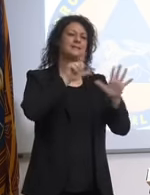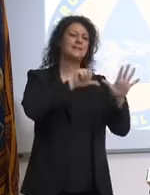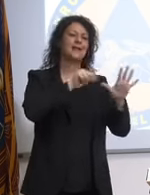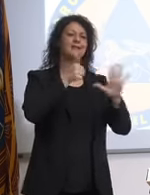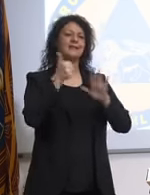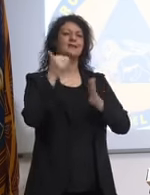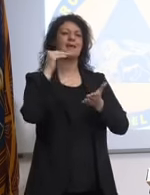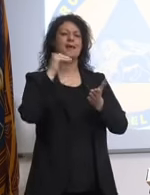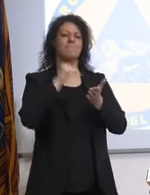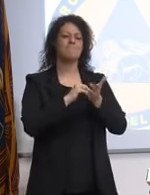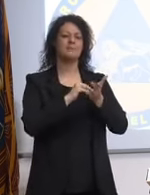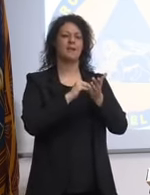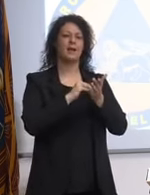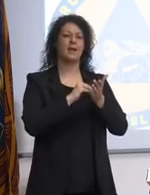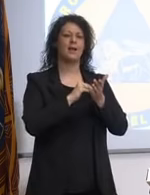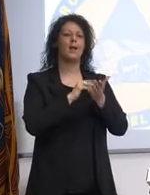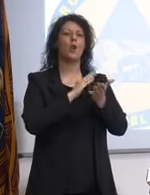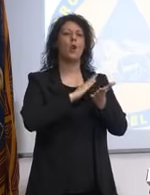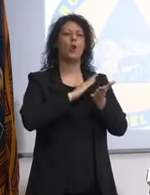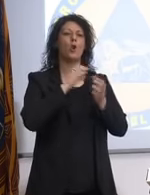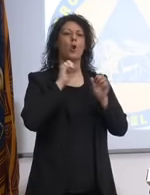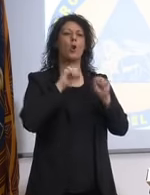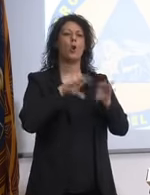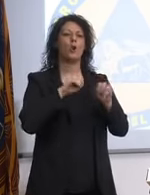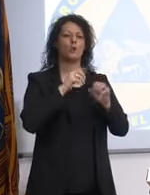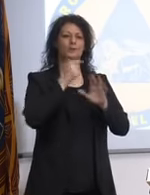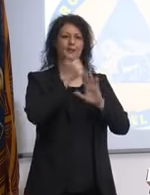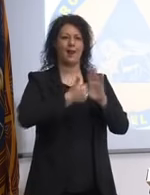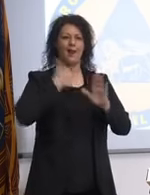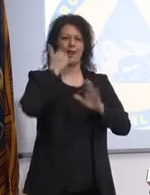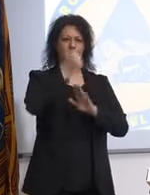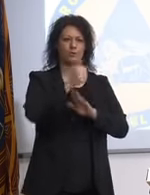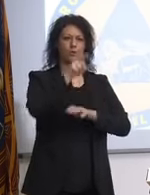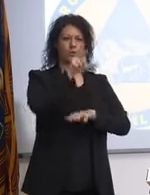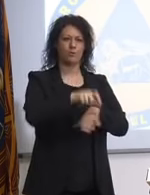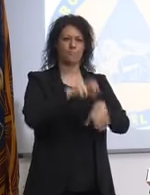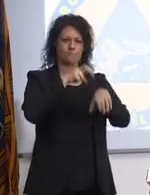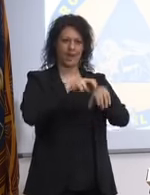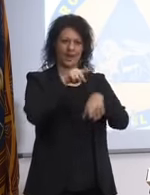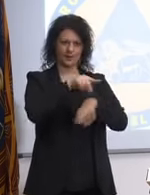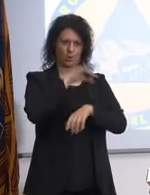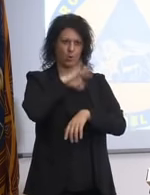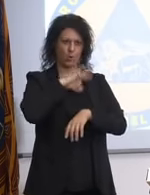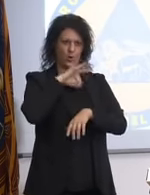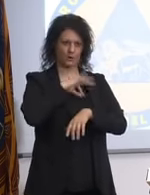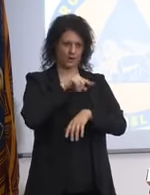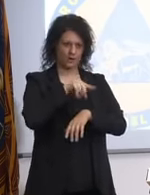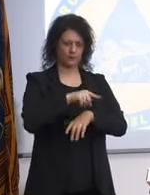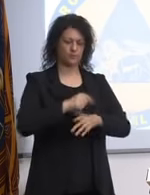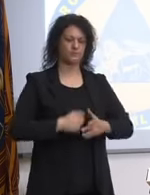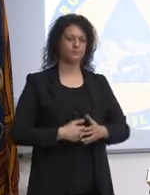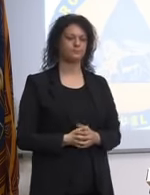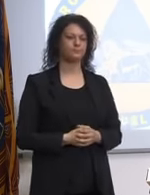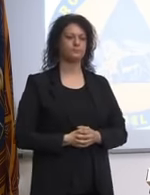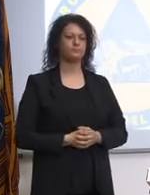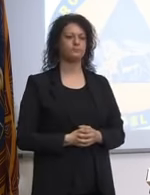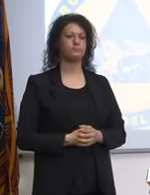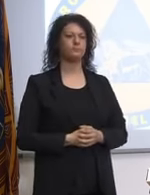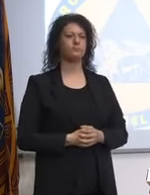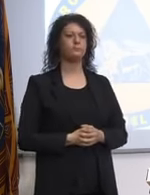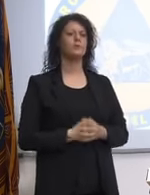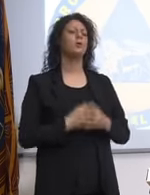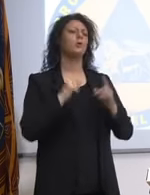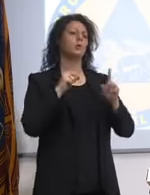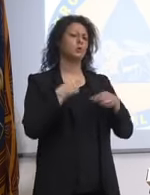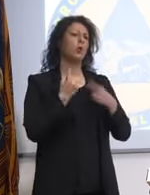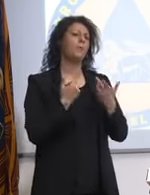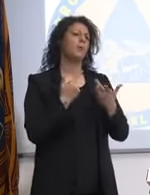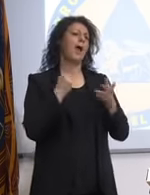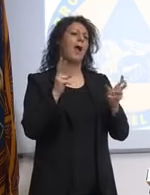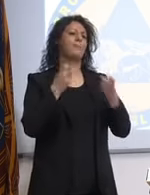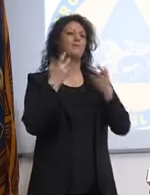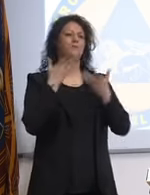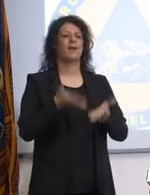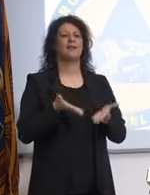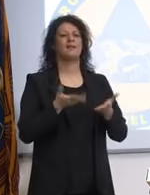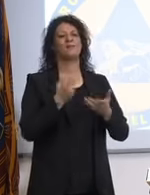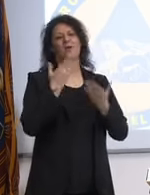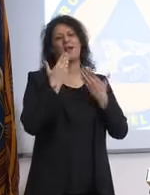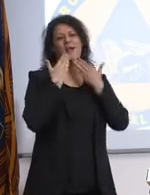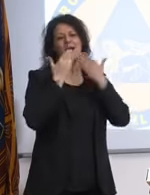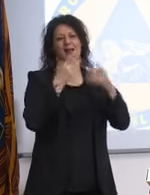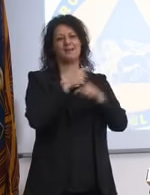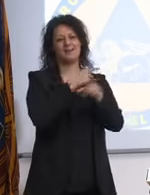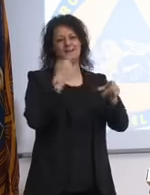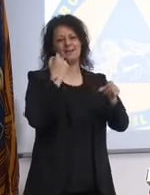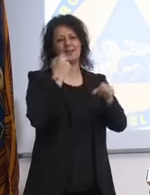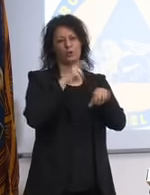76.000, ecco, lo stipendio lordo. Quindi intanto io approfitto per ringraziarli, poi lo faremo in maniera molto più formale e vi devo anche dire